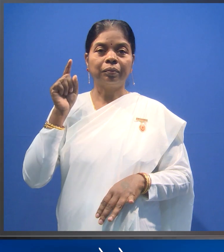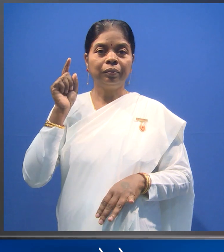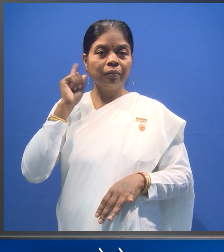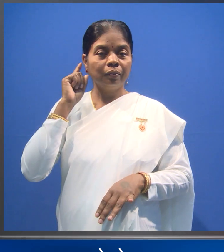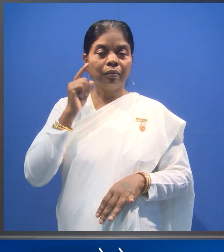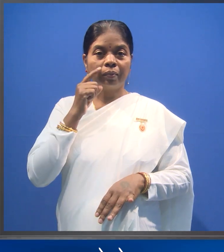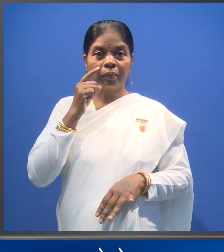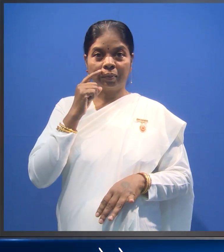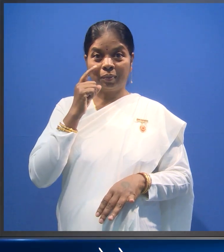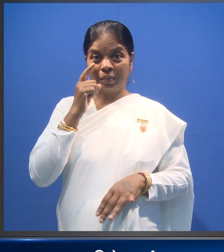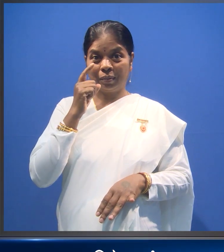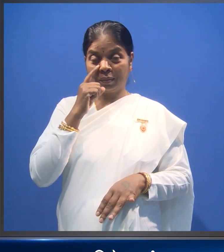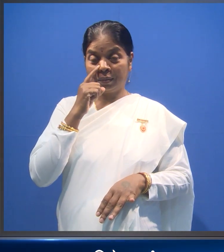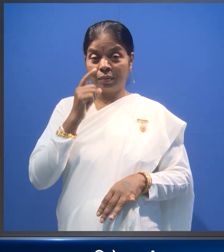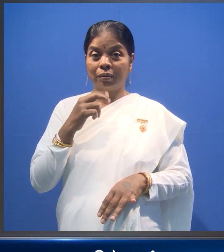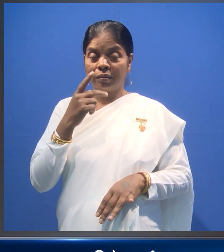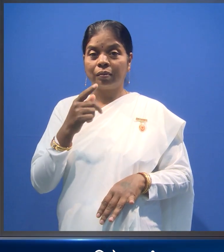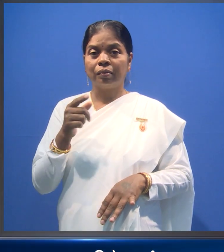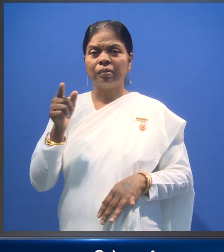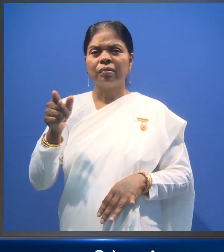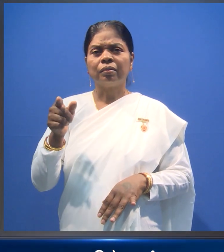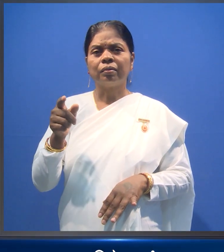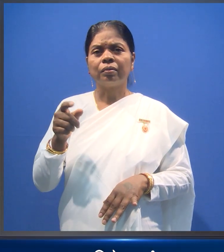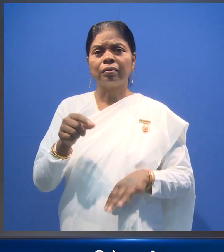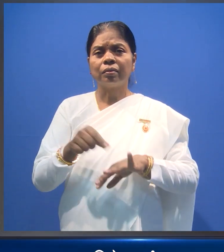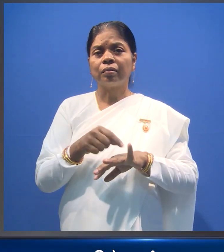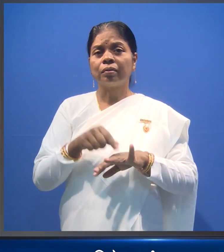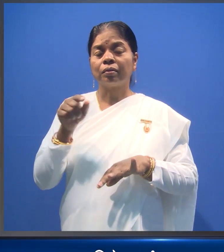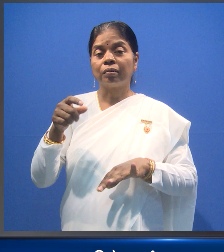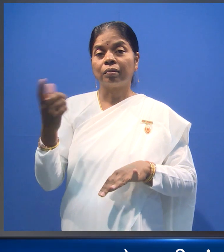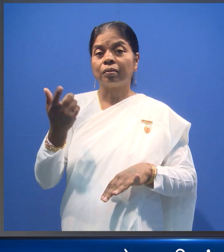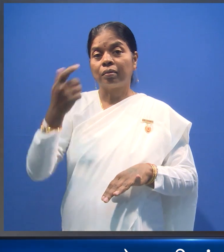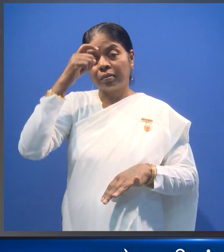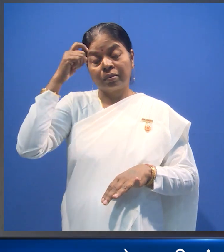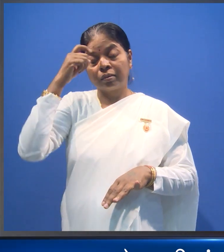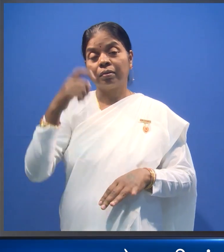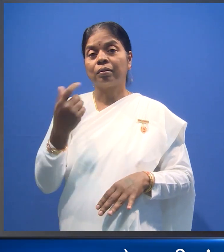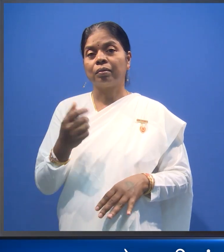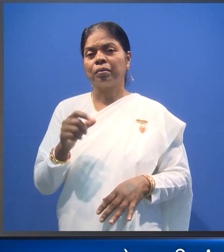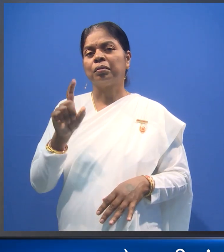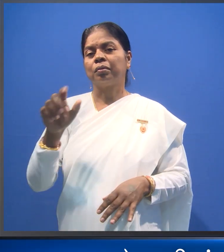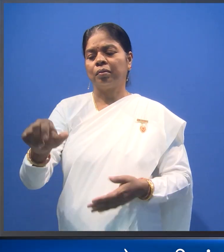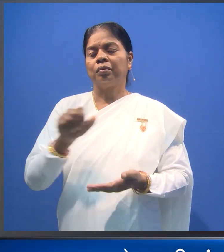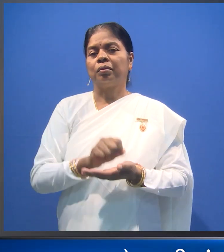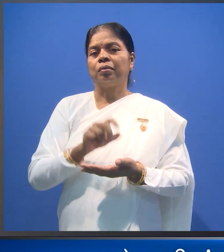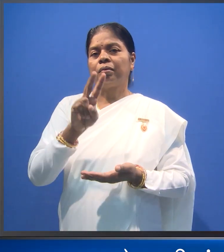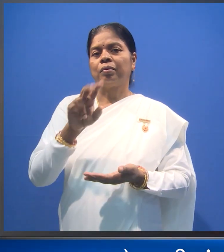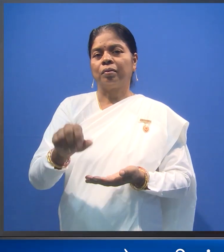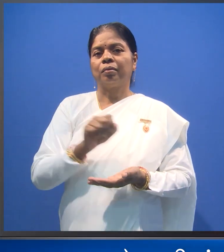देवी म्हणाले की हिरे त्यांच्या काय उपयोगी पडतील? 2 मुठी तांदळानेच पोट